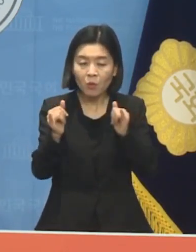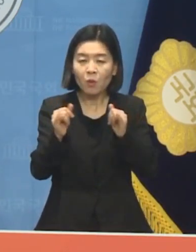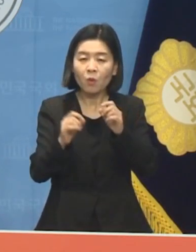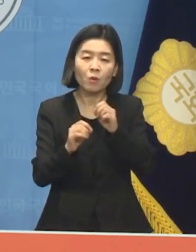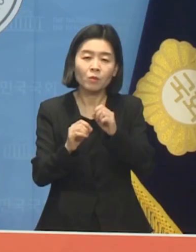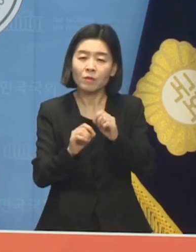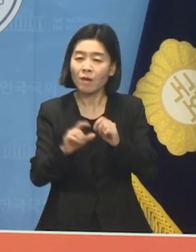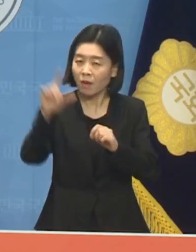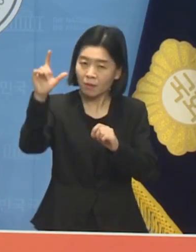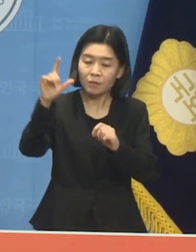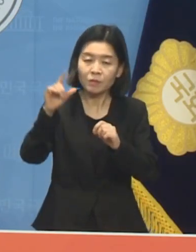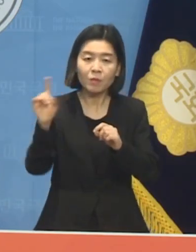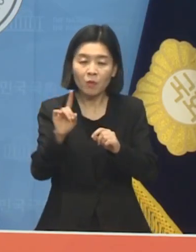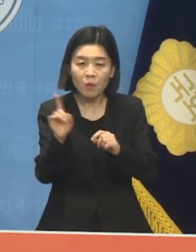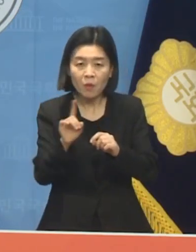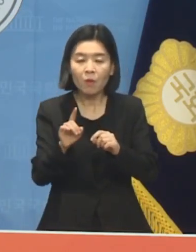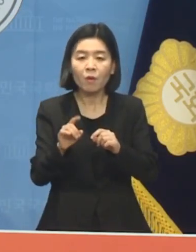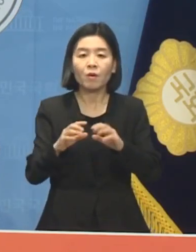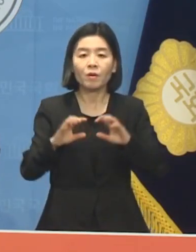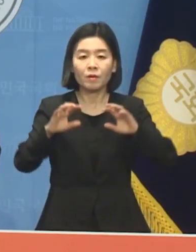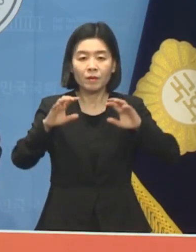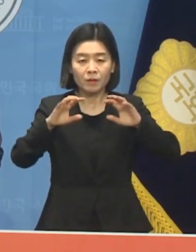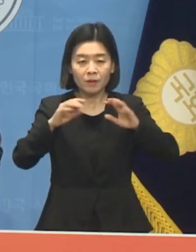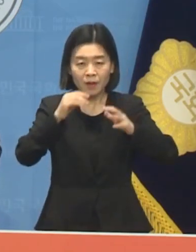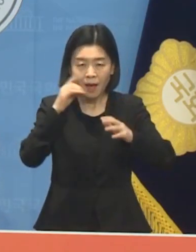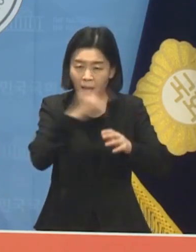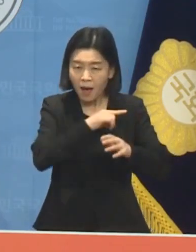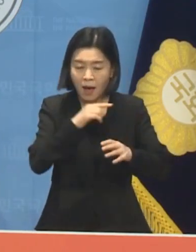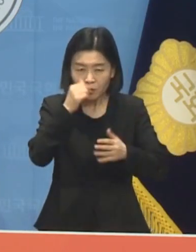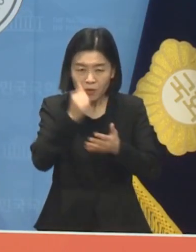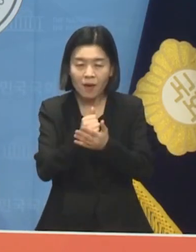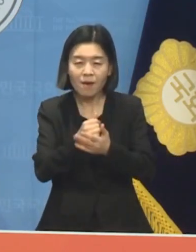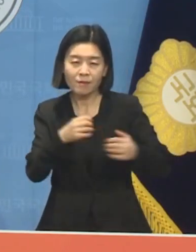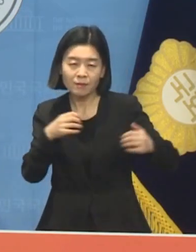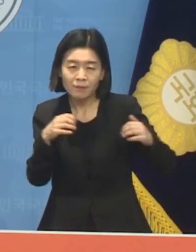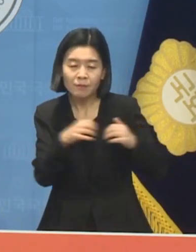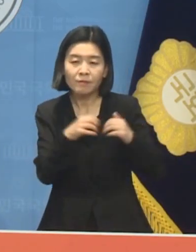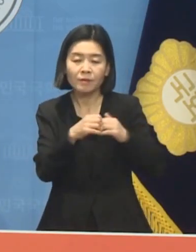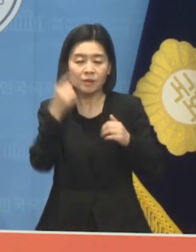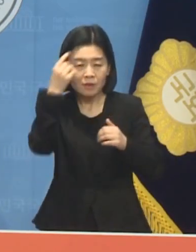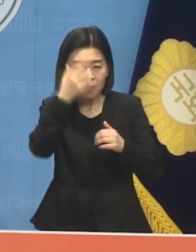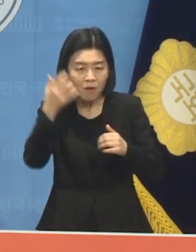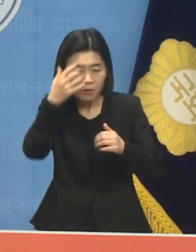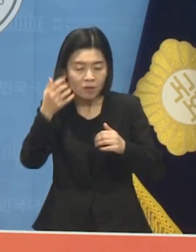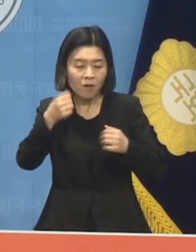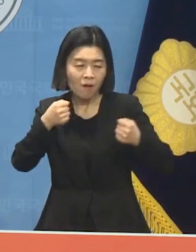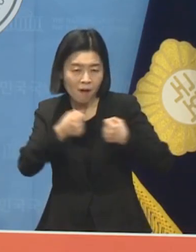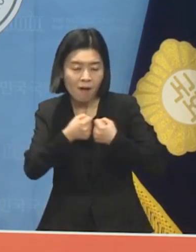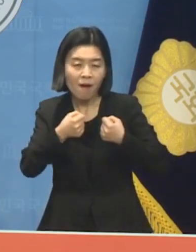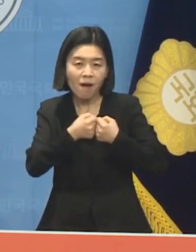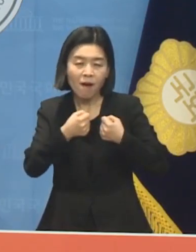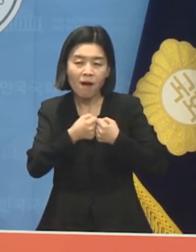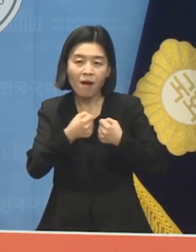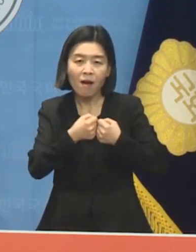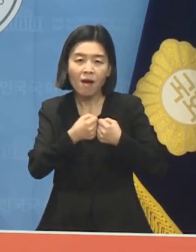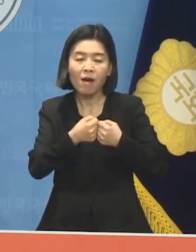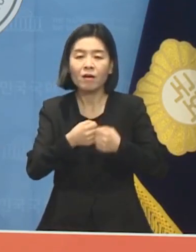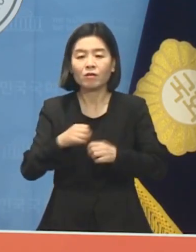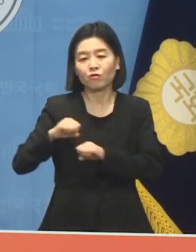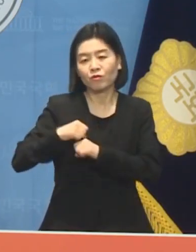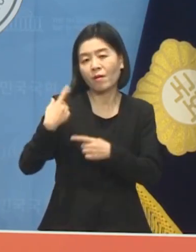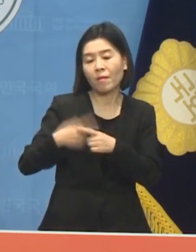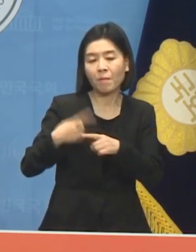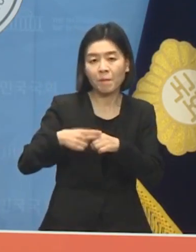신앙 공동체이며 온갖 악과 죄와 싸우며 영적 전투를 수행하는 영적 군대이다.